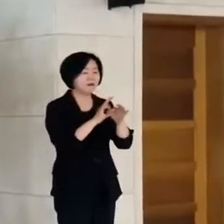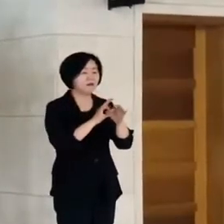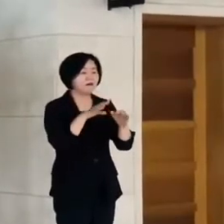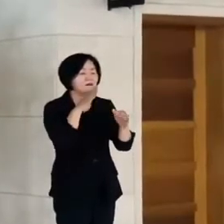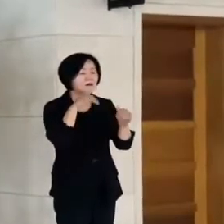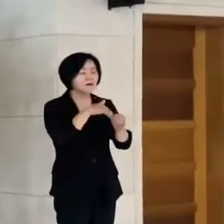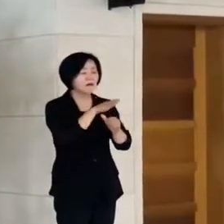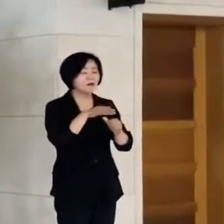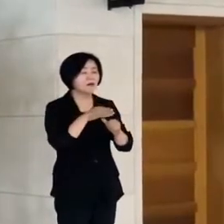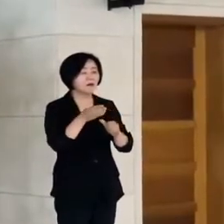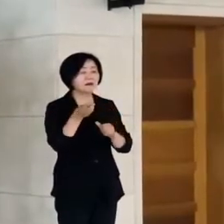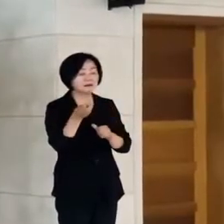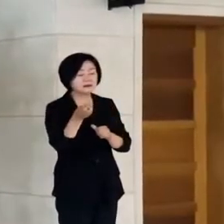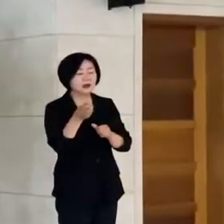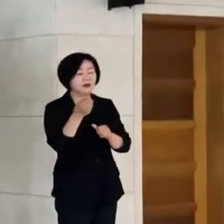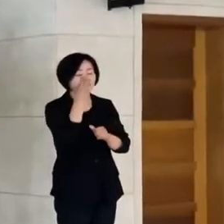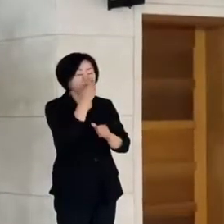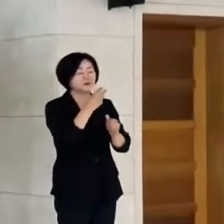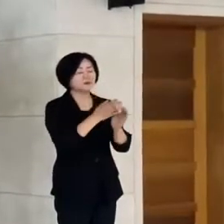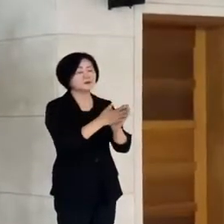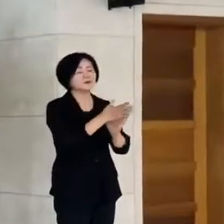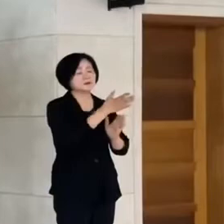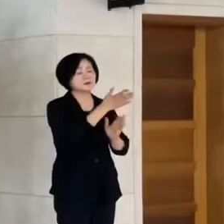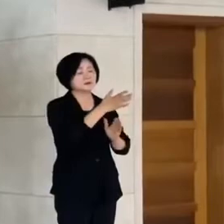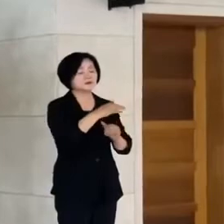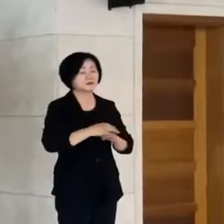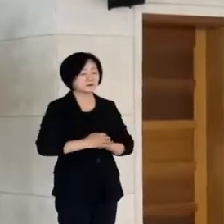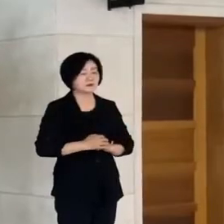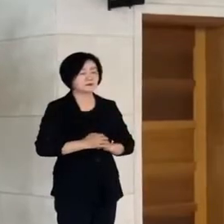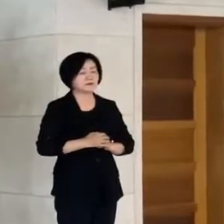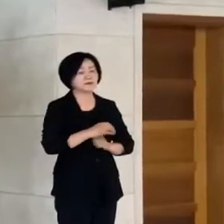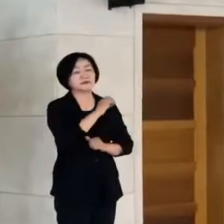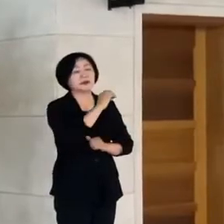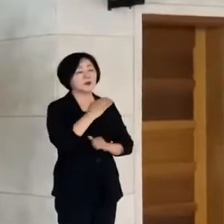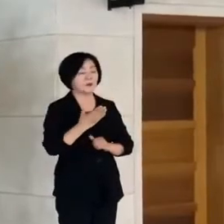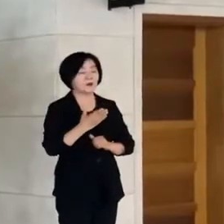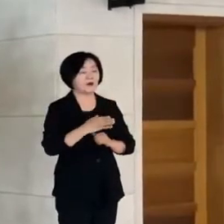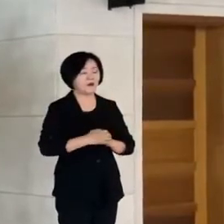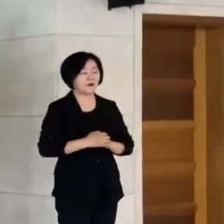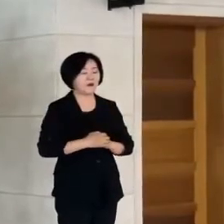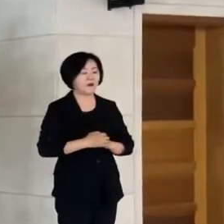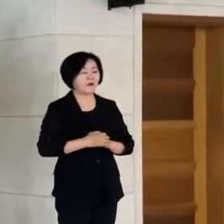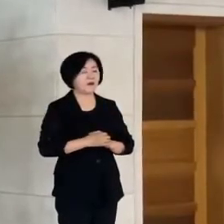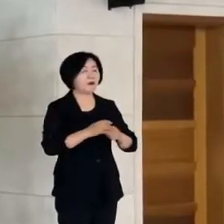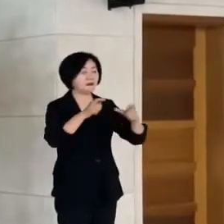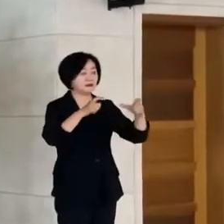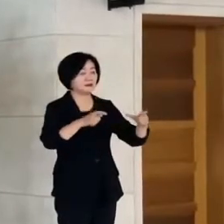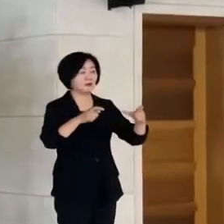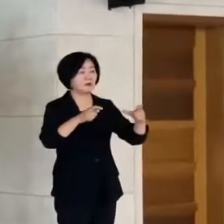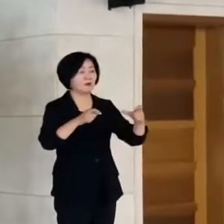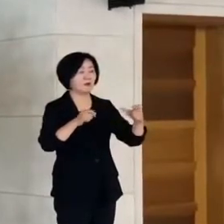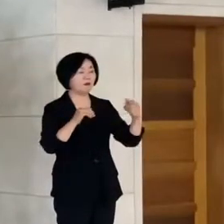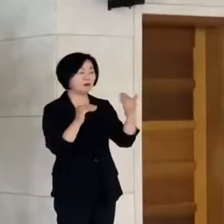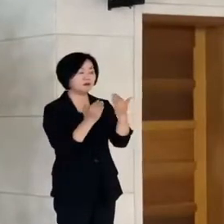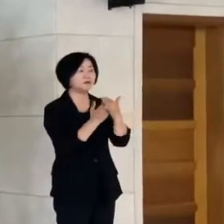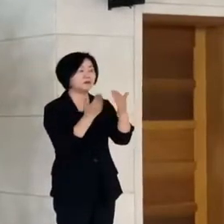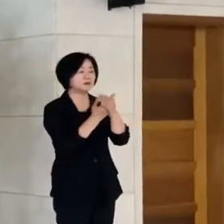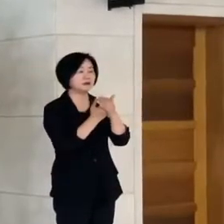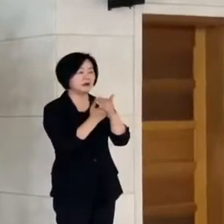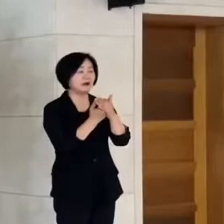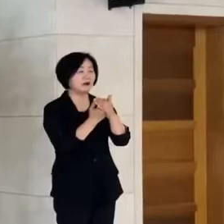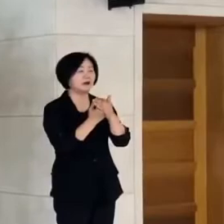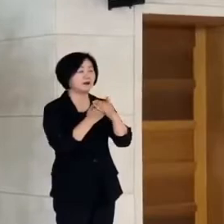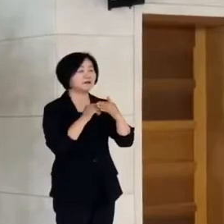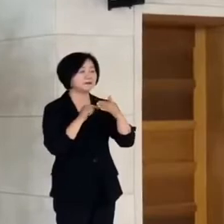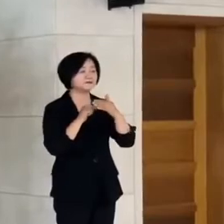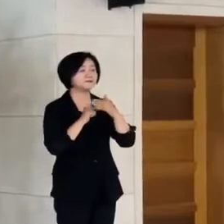친환경 토종종자 지킴 도시로서 영실상부한 토종자원의 메카로 성장시킬